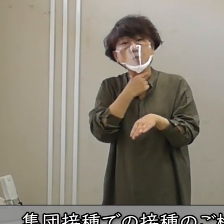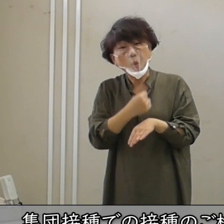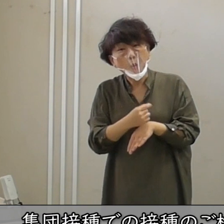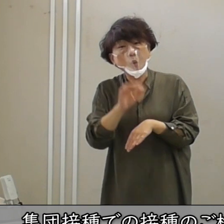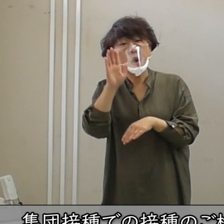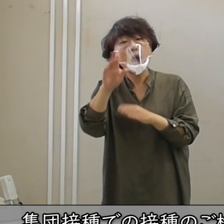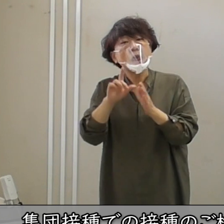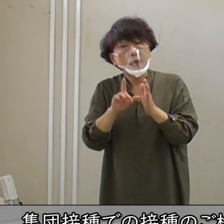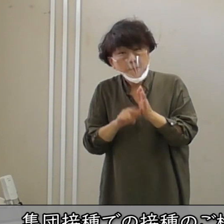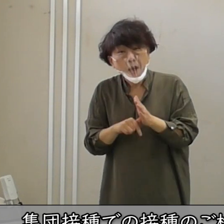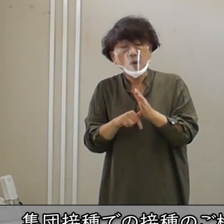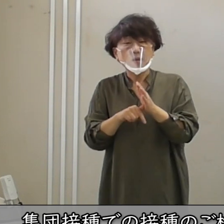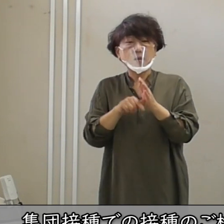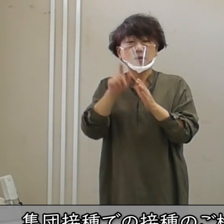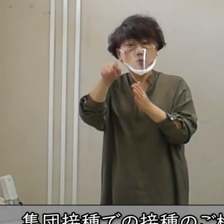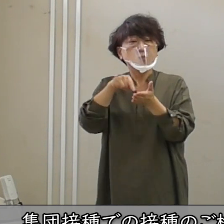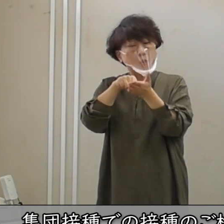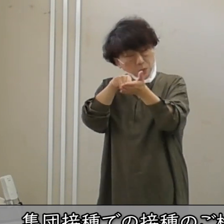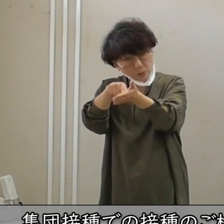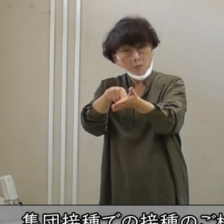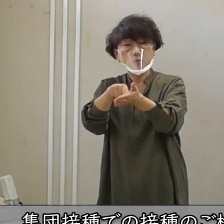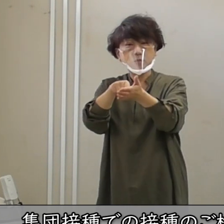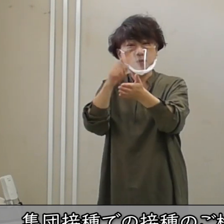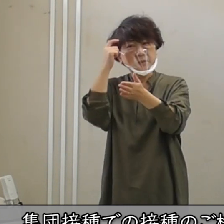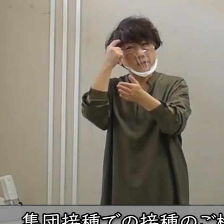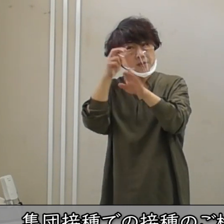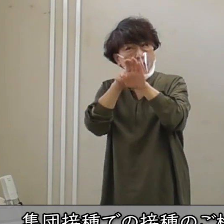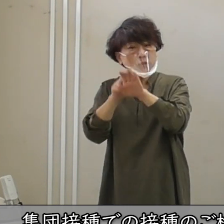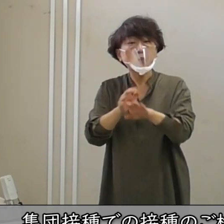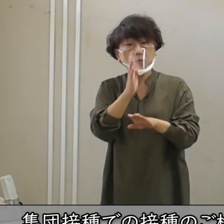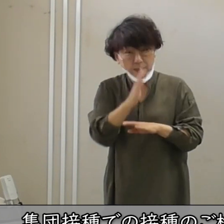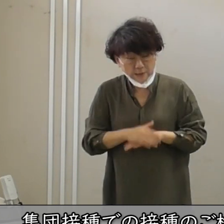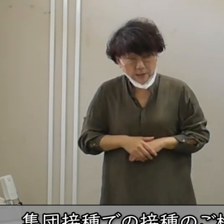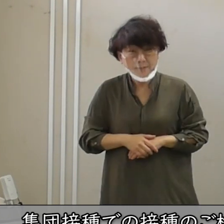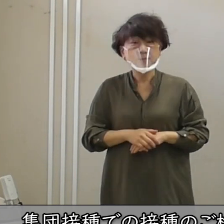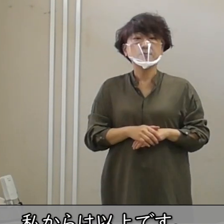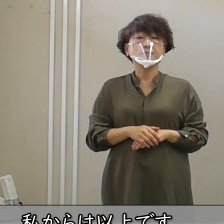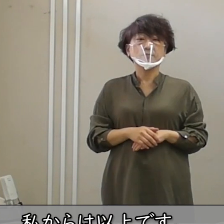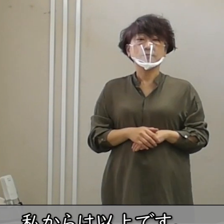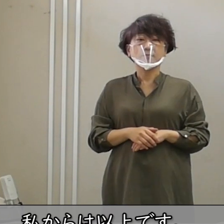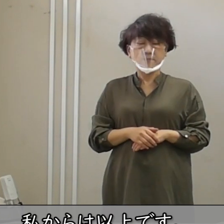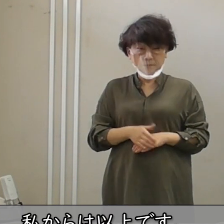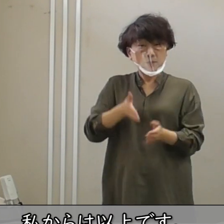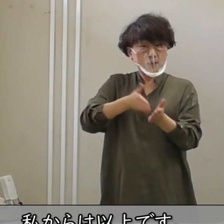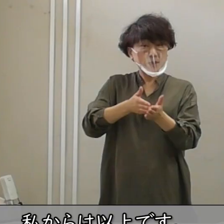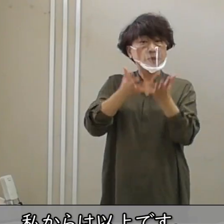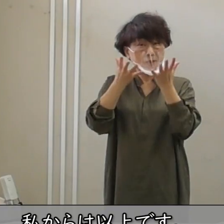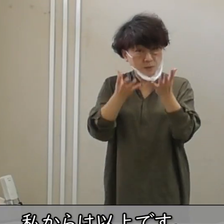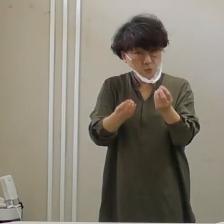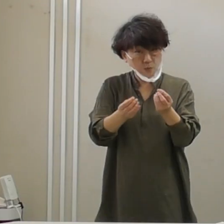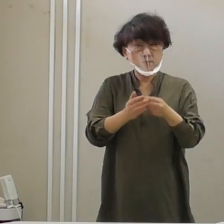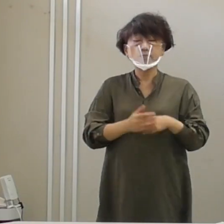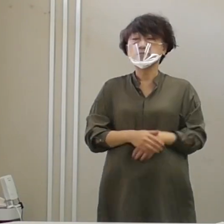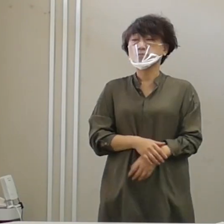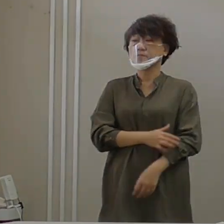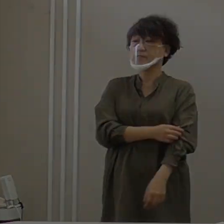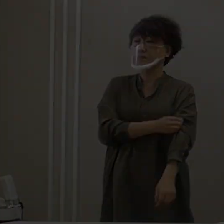は集団接種での接種のご検討をぜひお願いをしたいと思います。私からは以上です。